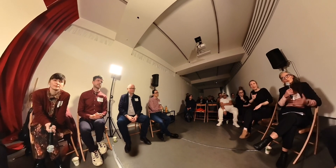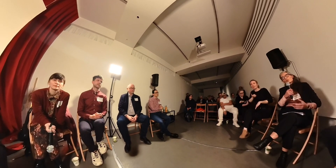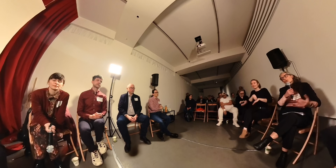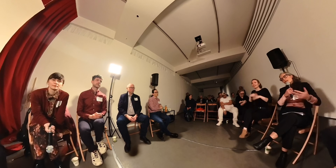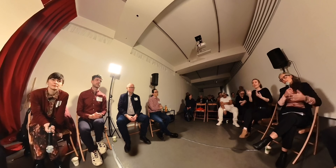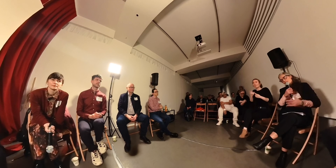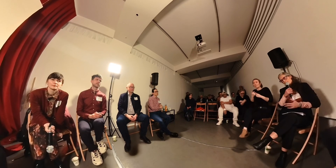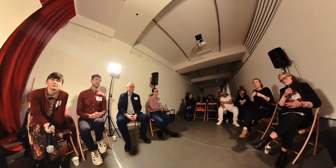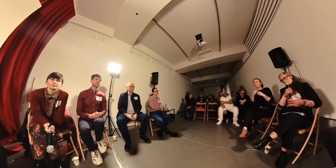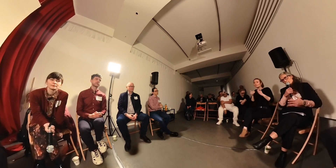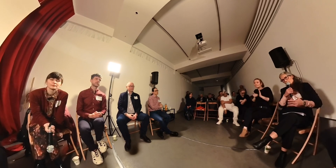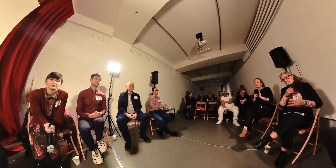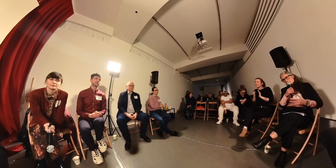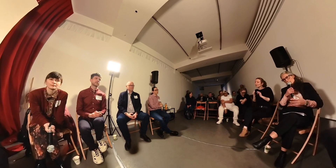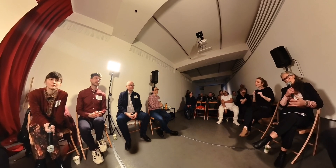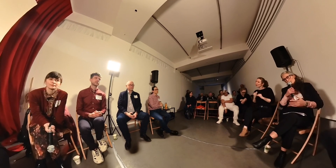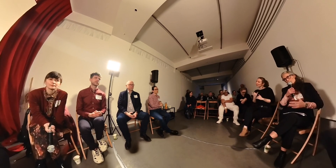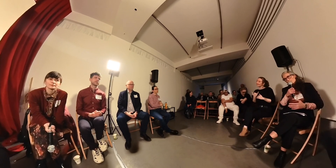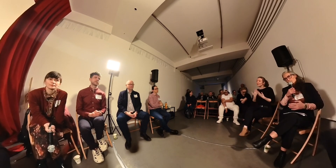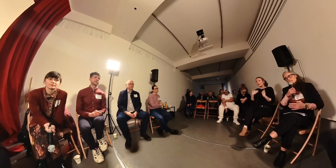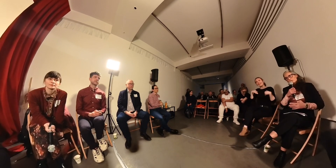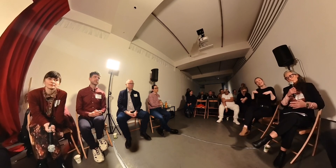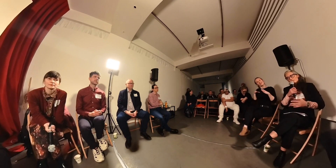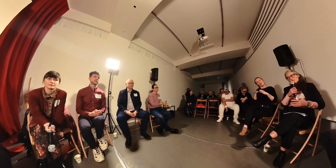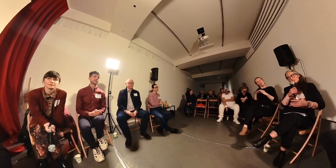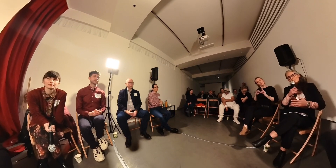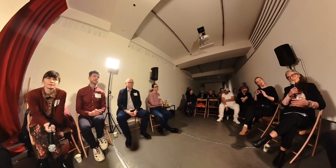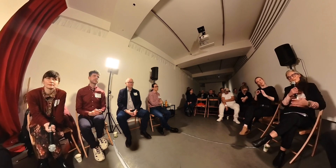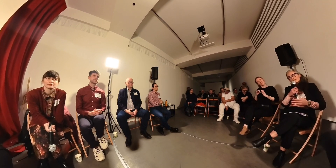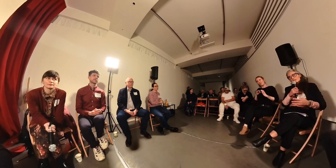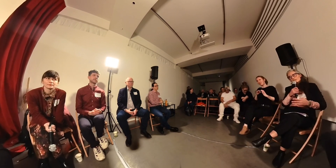intimity toho prostoru právě v návaznosti na tu sociální nerovnost, jak,